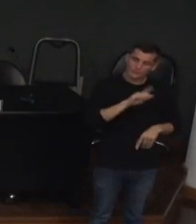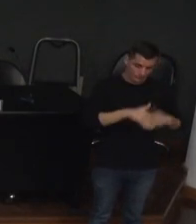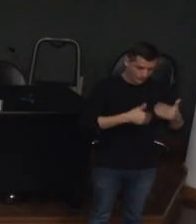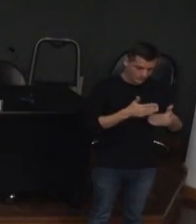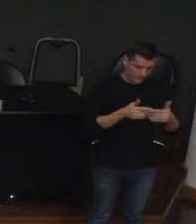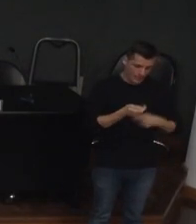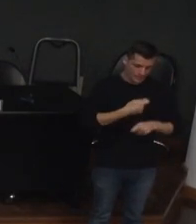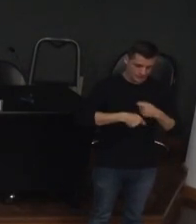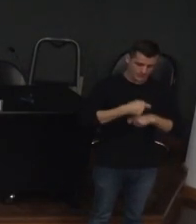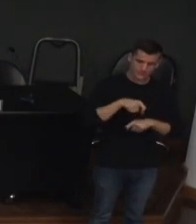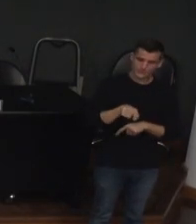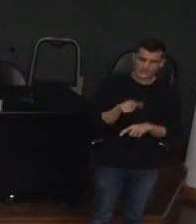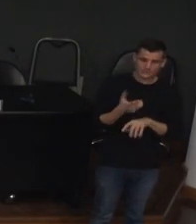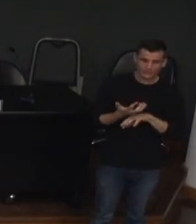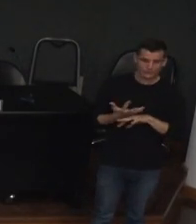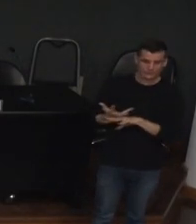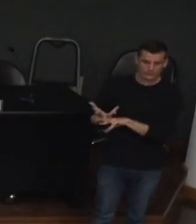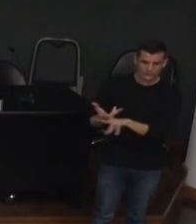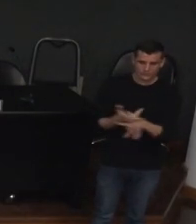PAD.